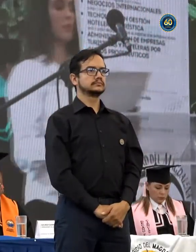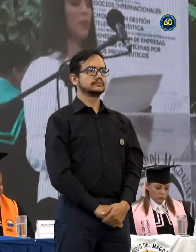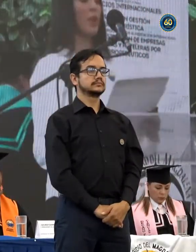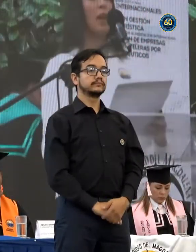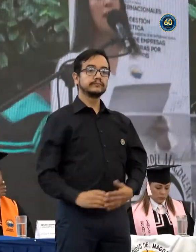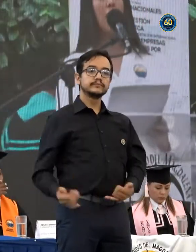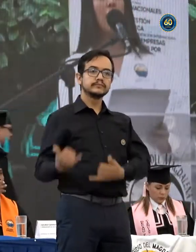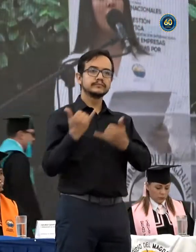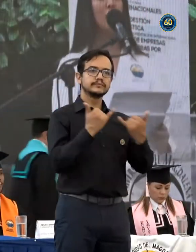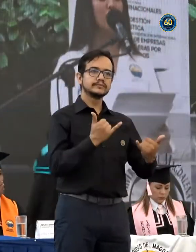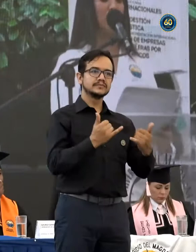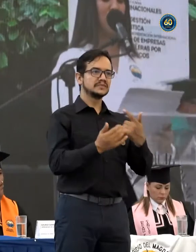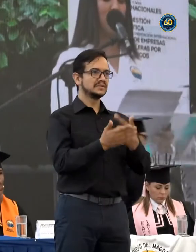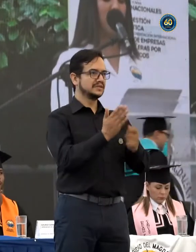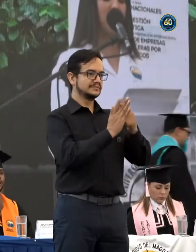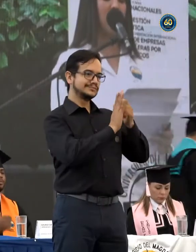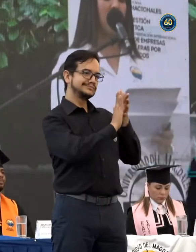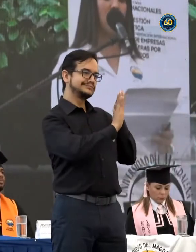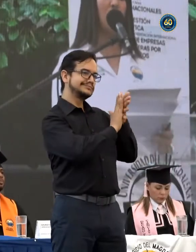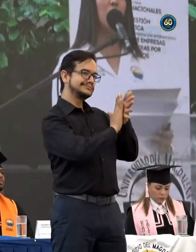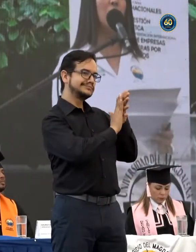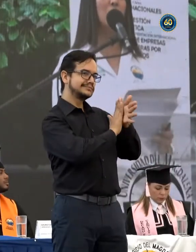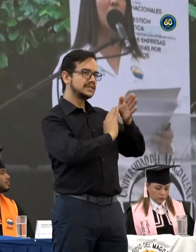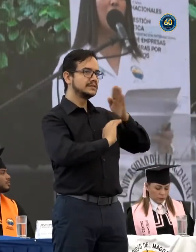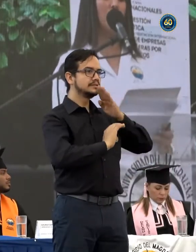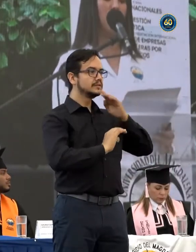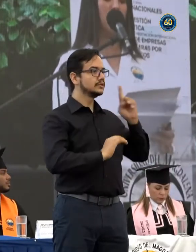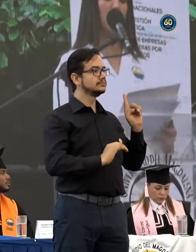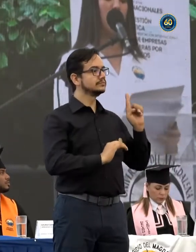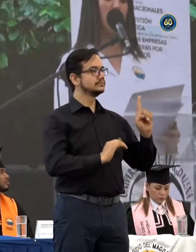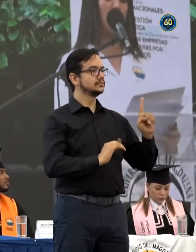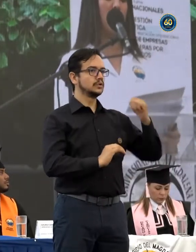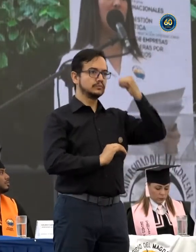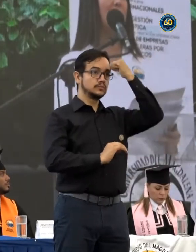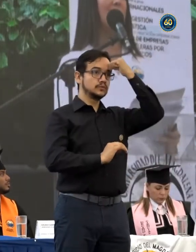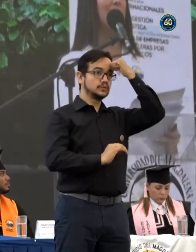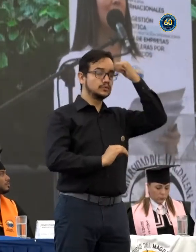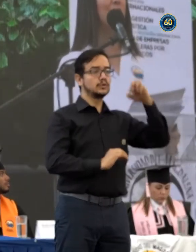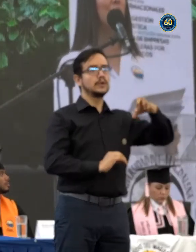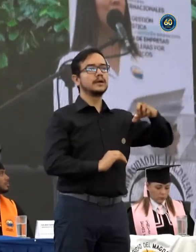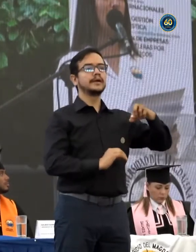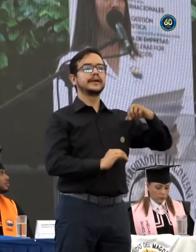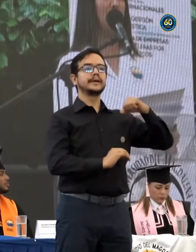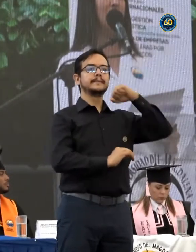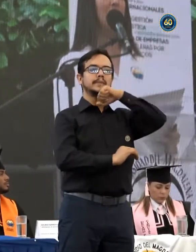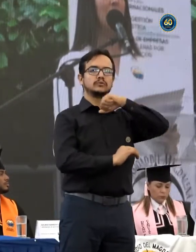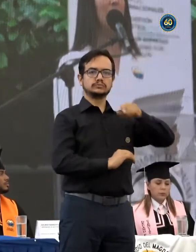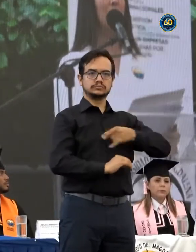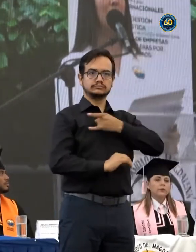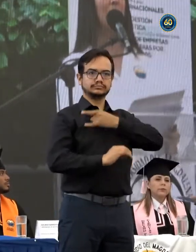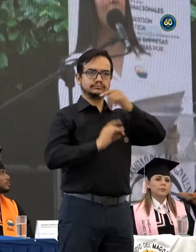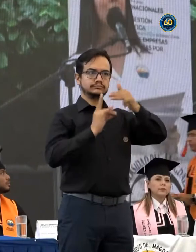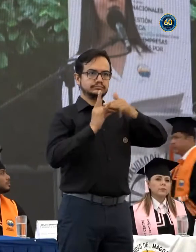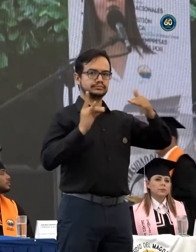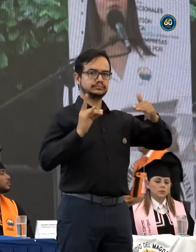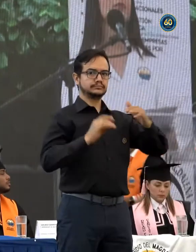a continuación mensaje a los graduados a cargo del doctor Pablo Vera Salazar rector de la Universidad del Magdalena